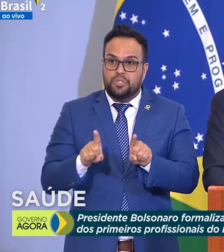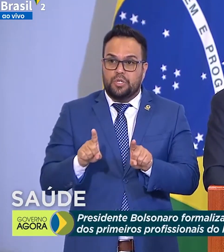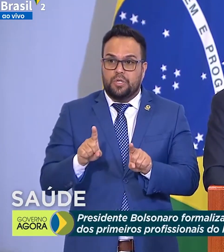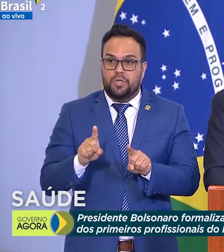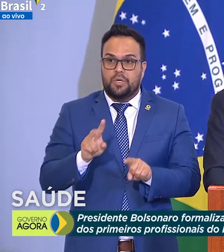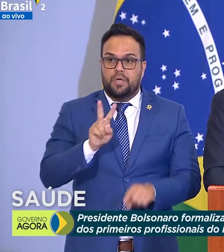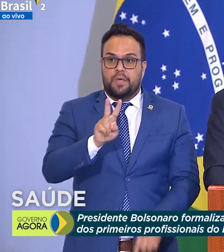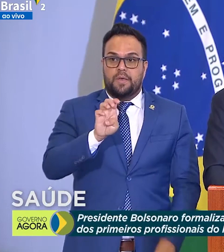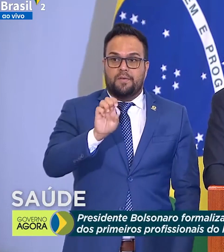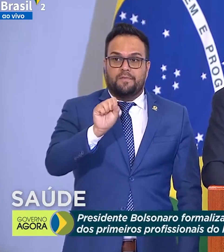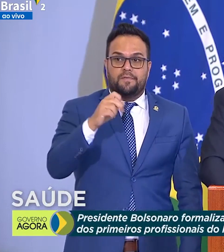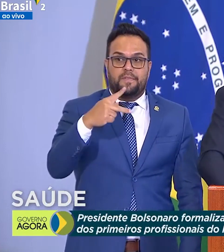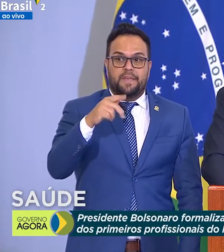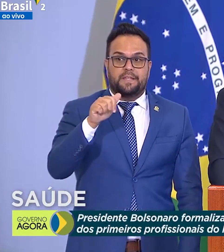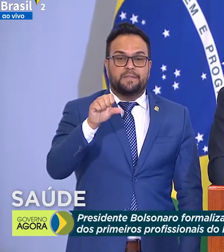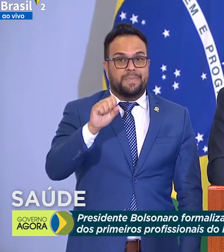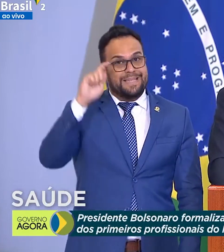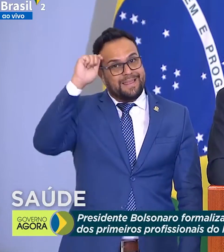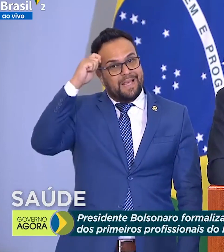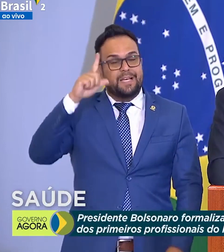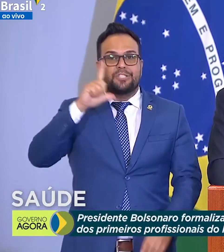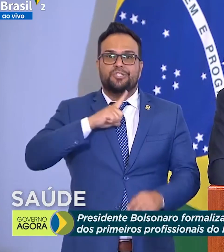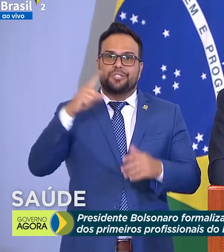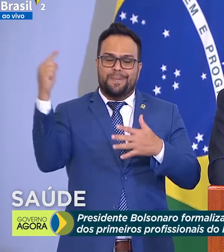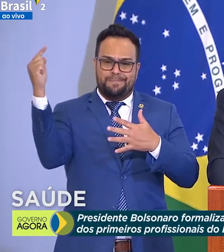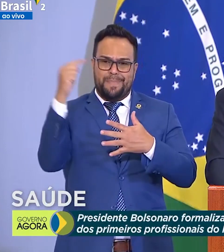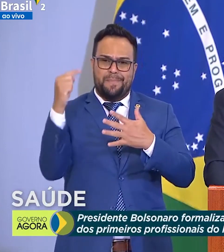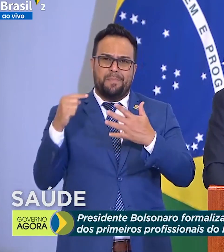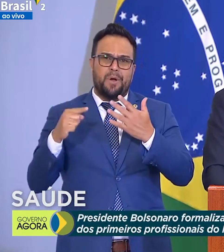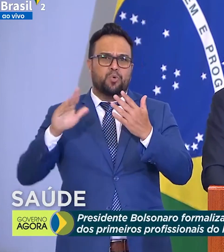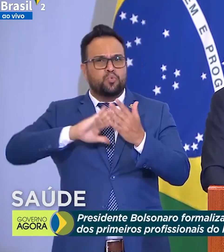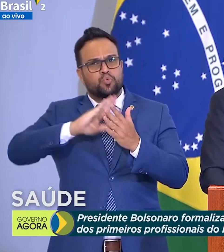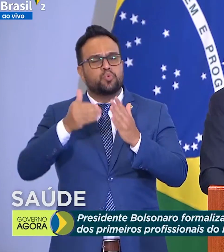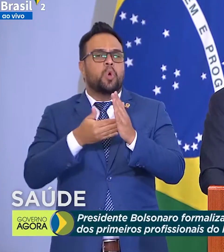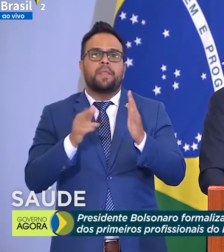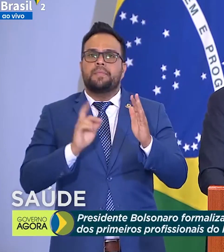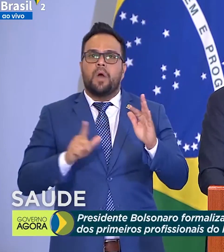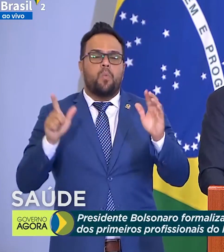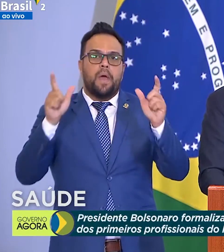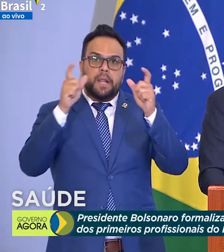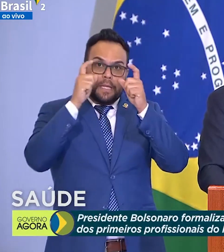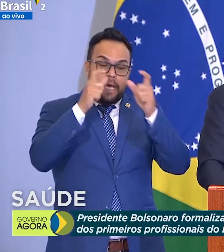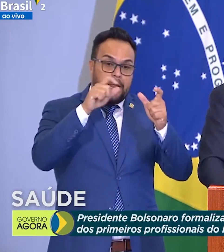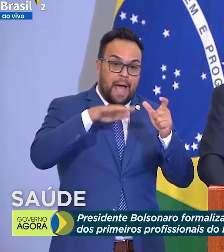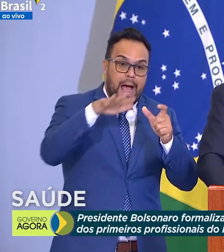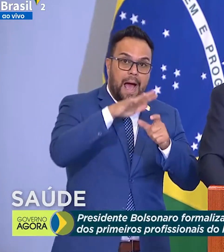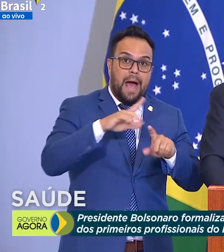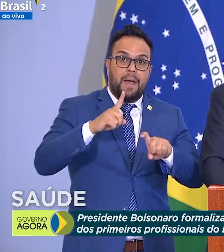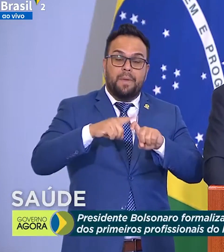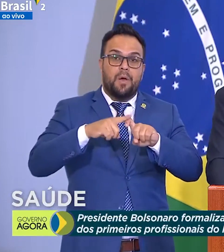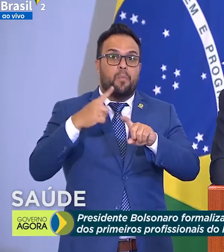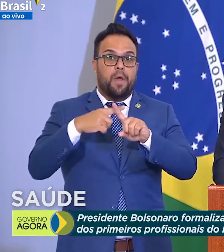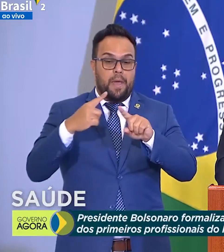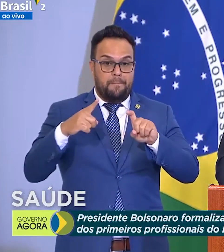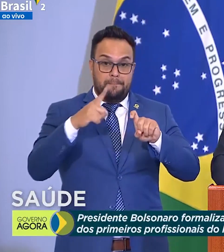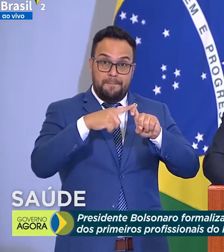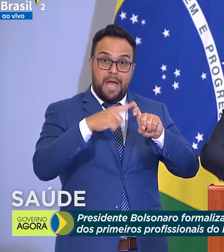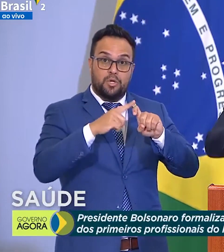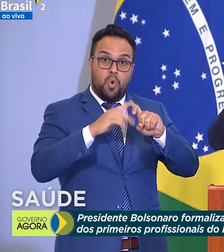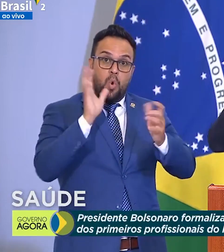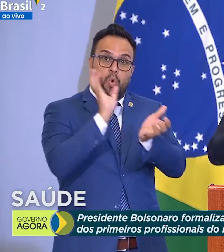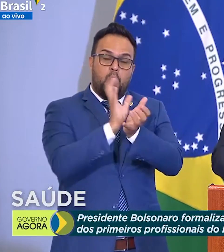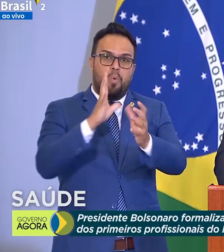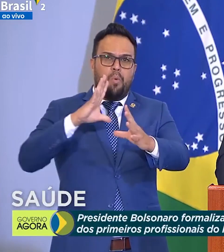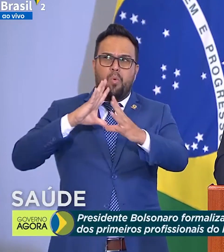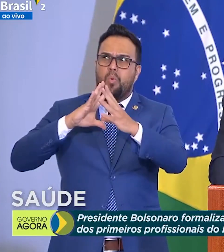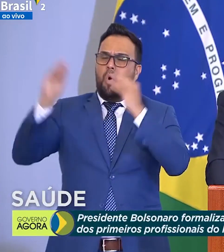Forças Especiais cubanos, tinha tudo o que não interessava para a medicina, tinha ali. Eles fugiram do Brasil. A gente via